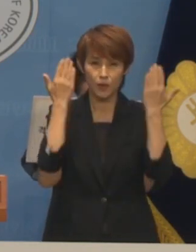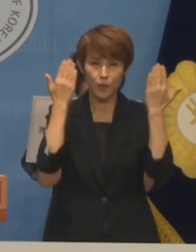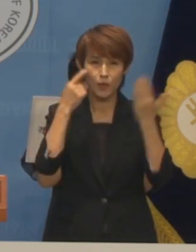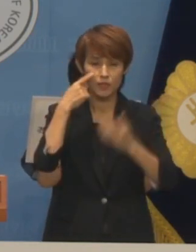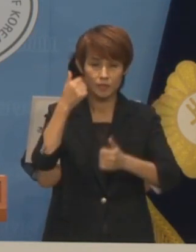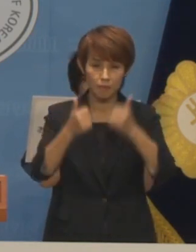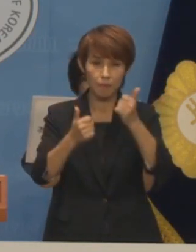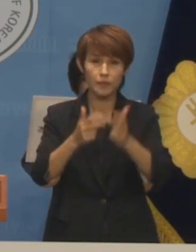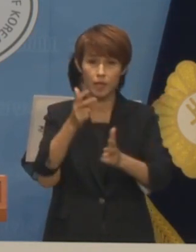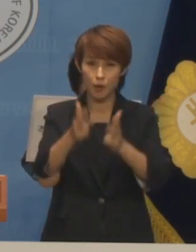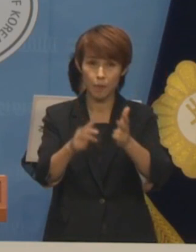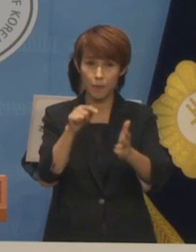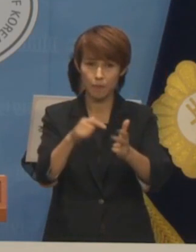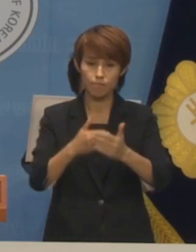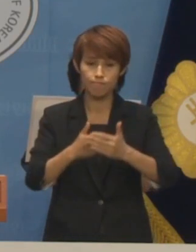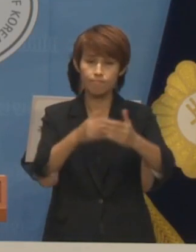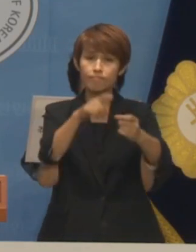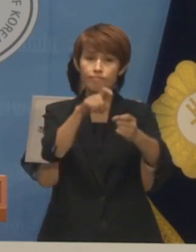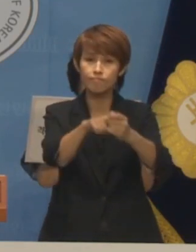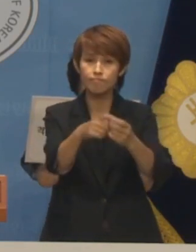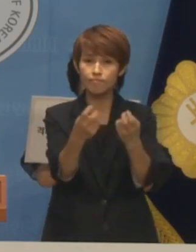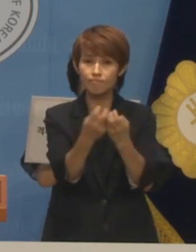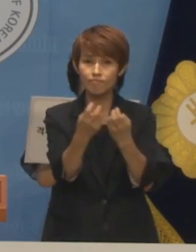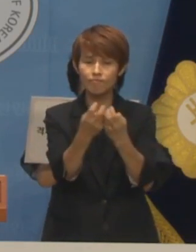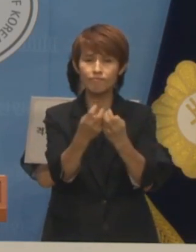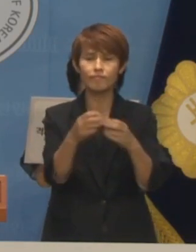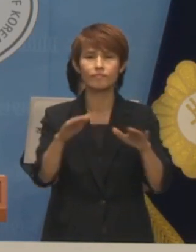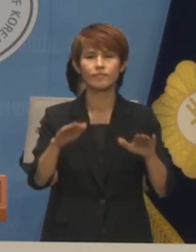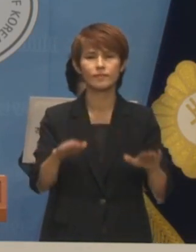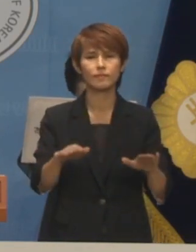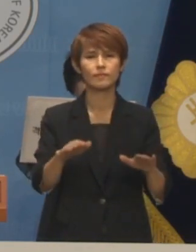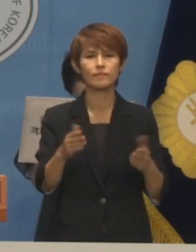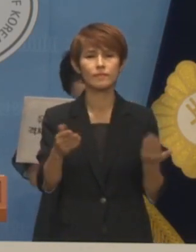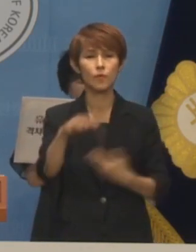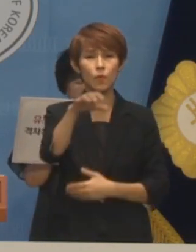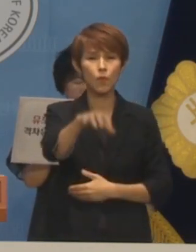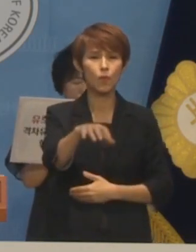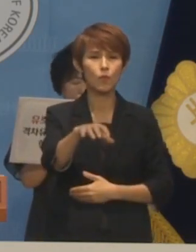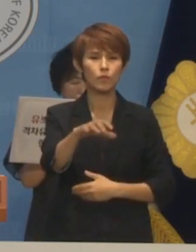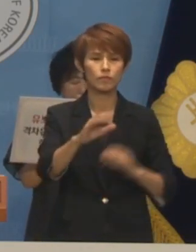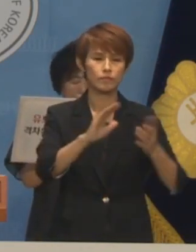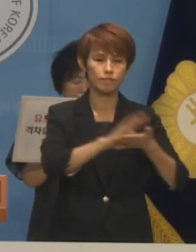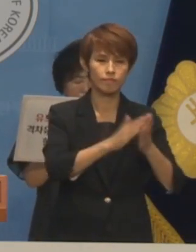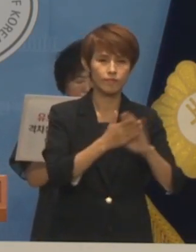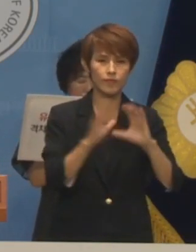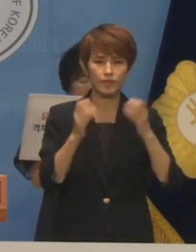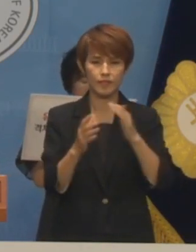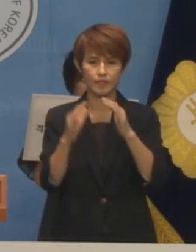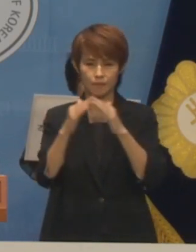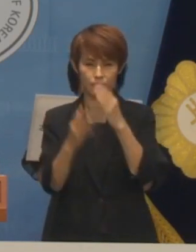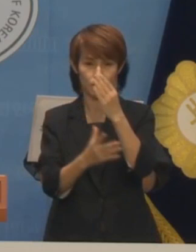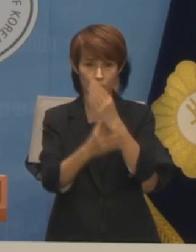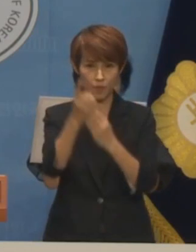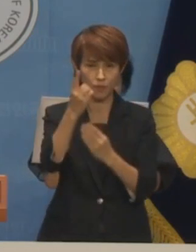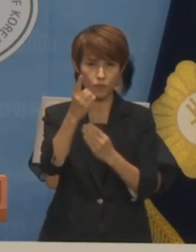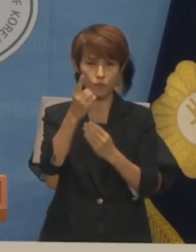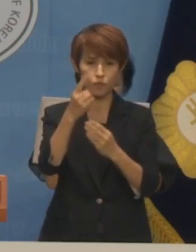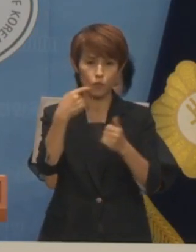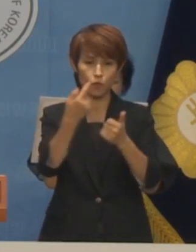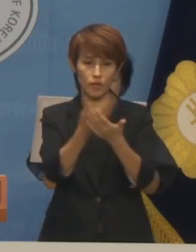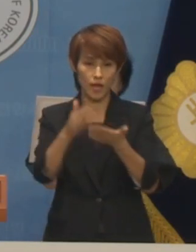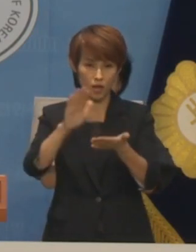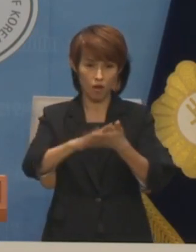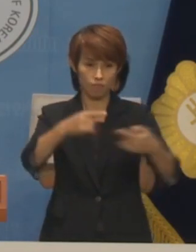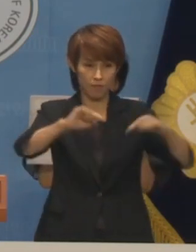시범 사업을 추진을 위해서는 현장이 유보통합 교육 개혁에 동참할 수